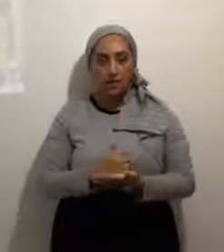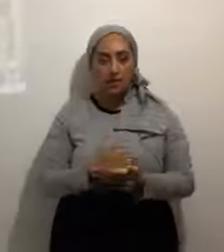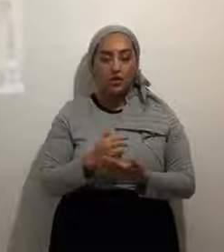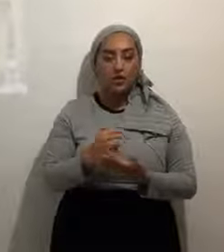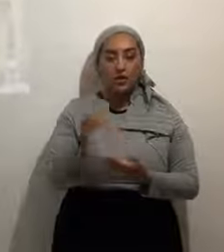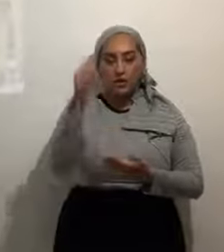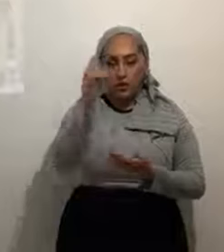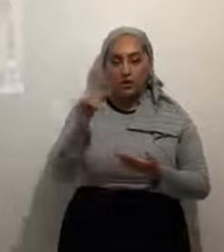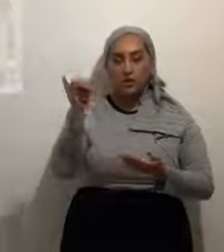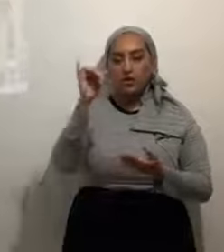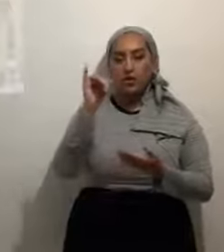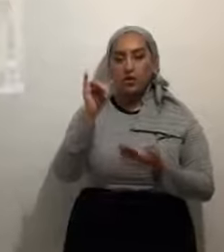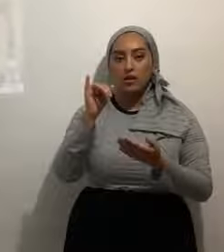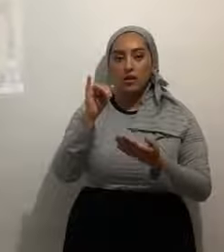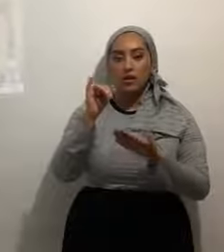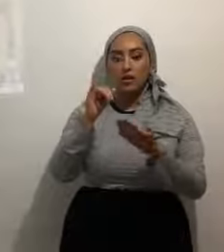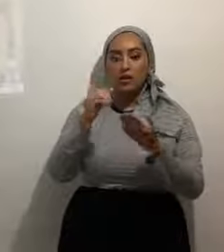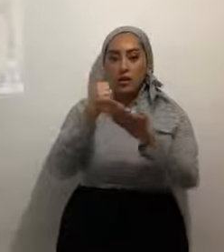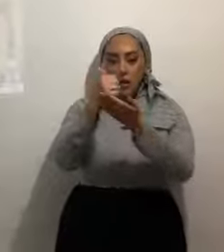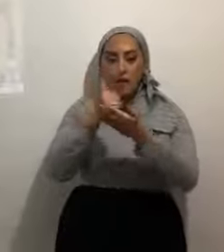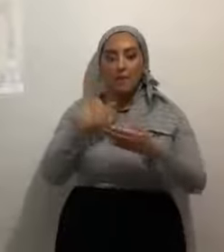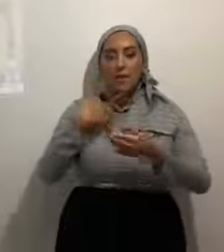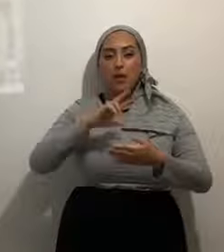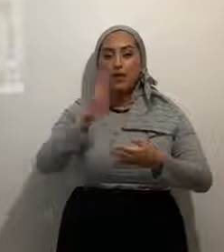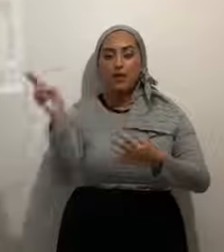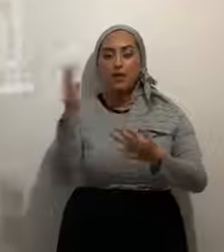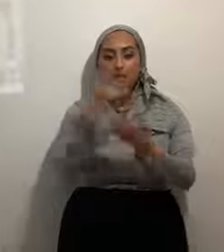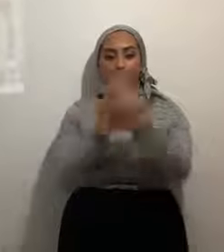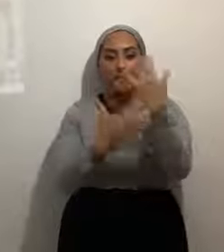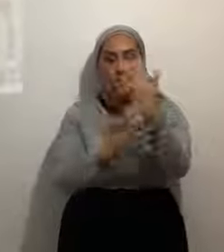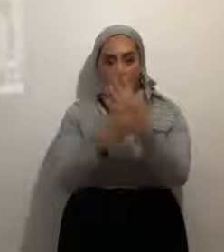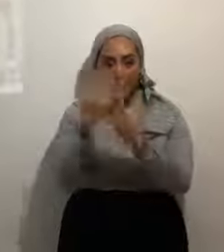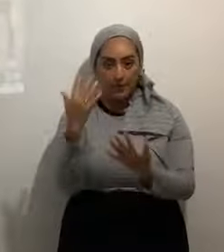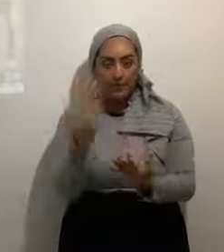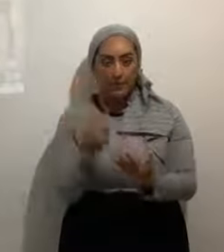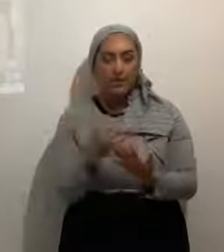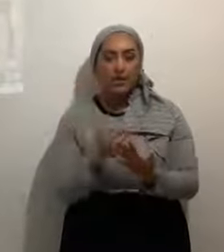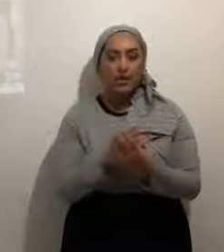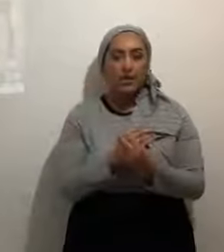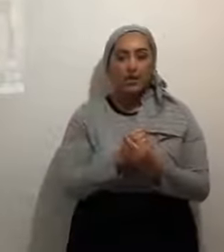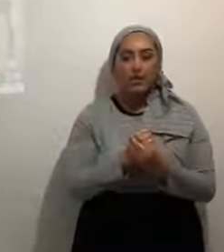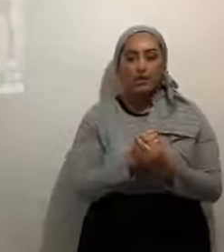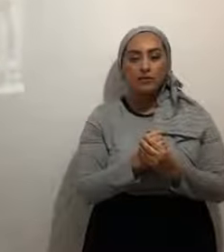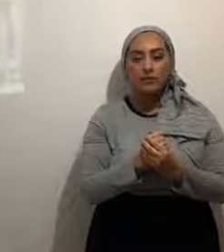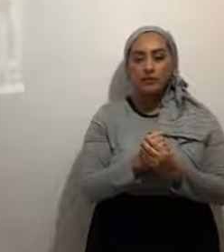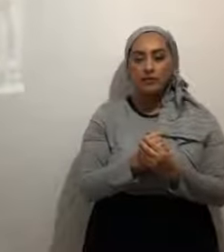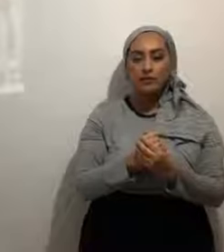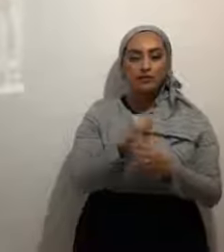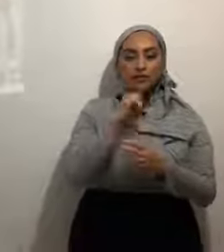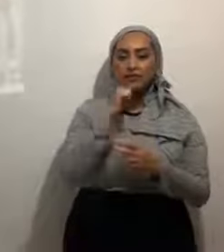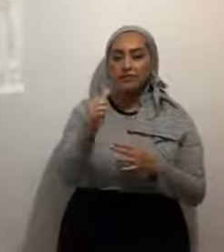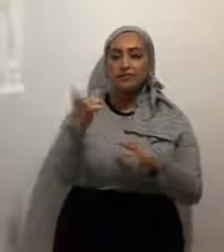Ayad Yishimneja, Yoman Hashelme, Loyaleka, Be'arach